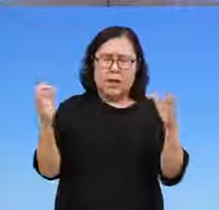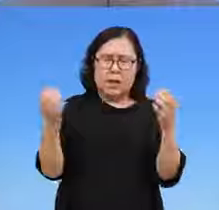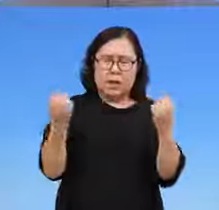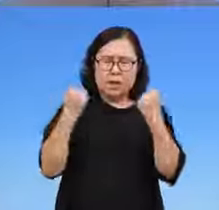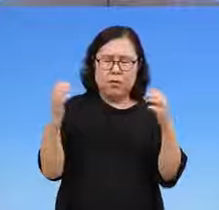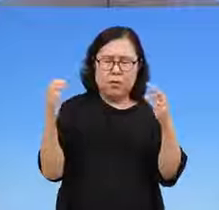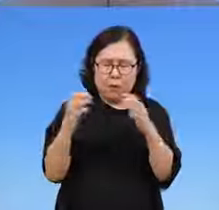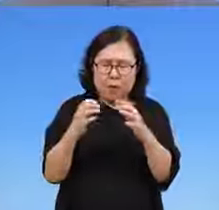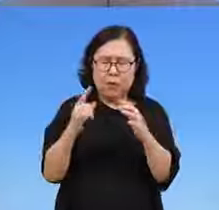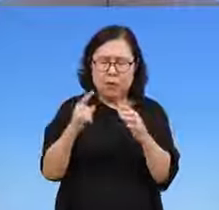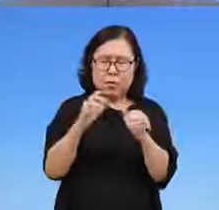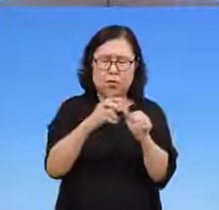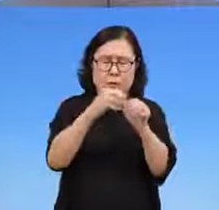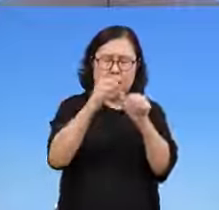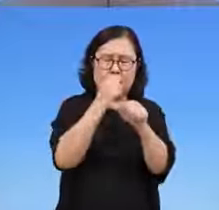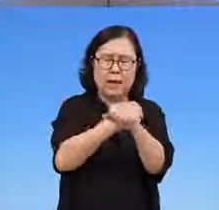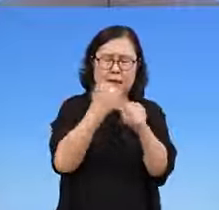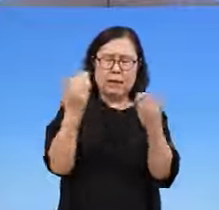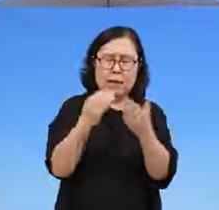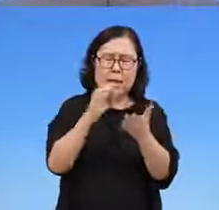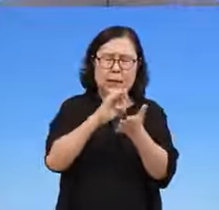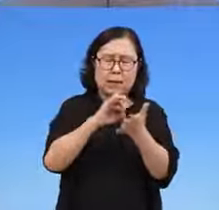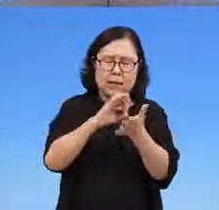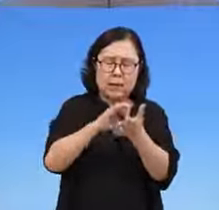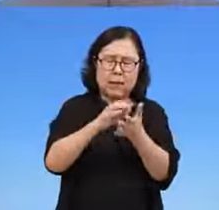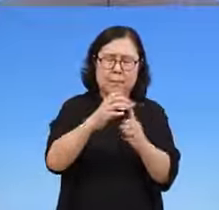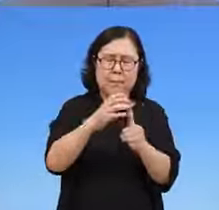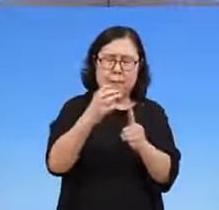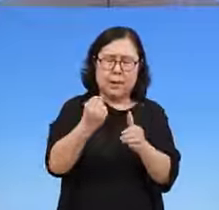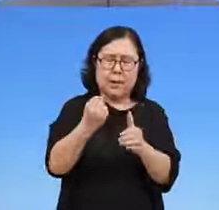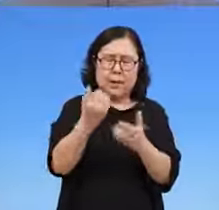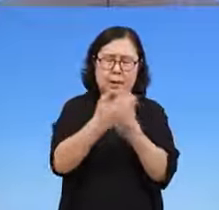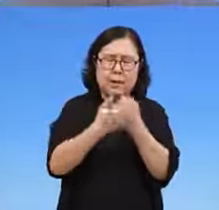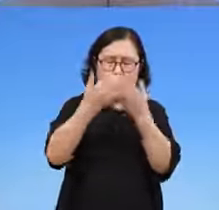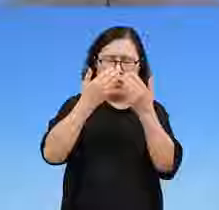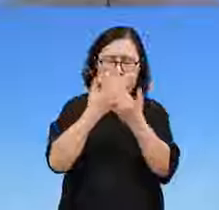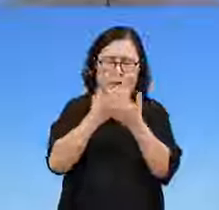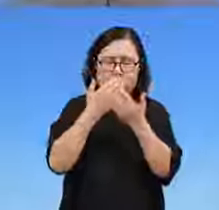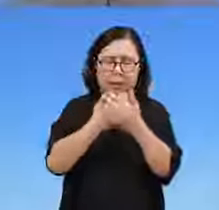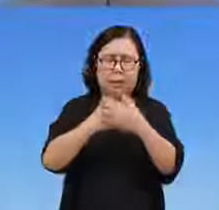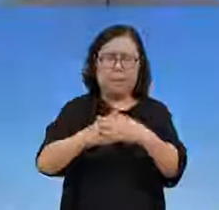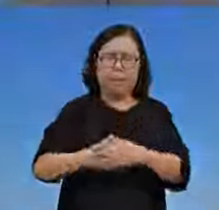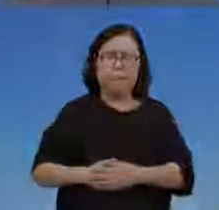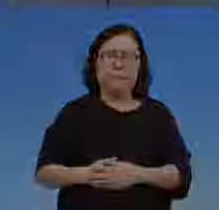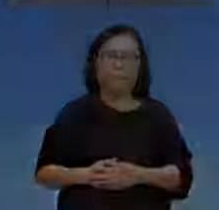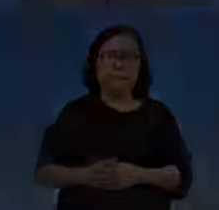저들을 건져내는 일에 쓰임받도록 은혜 내려 주시옵소서.